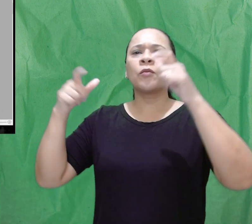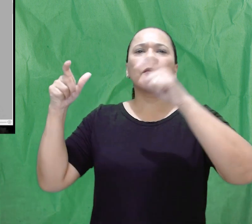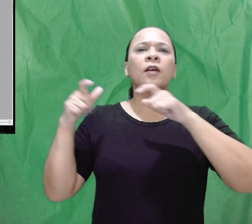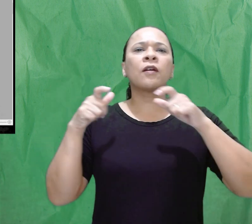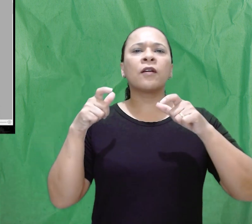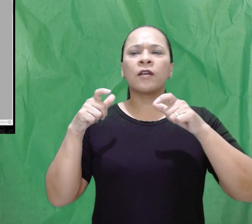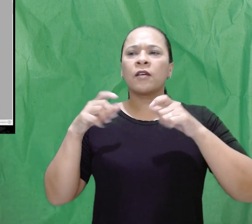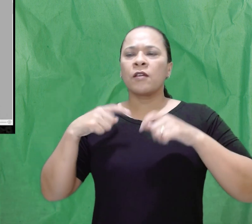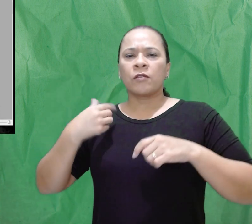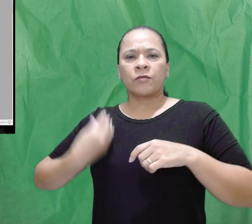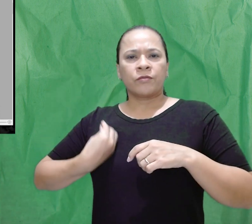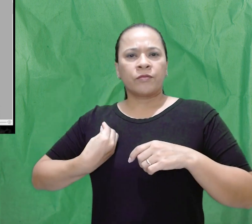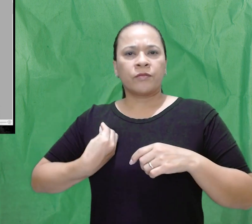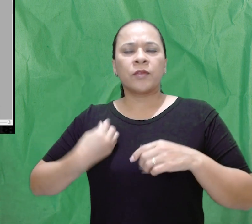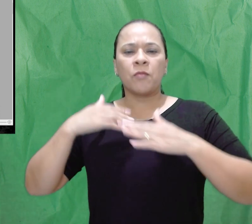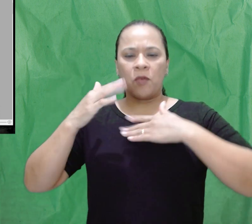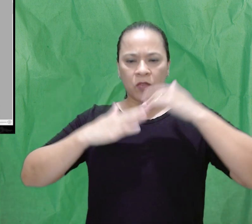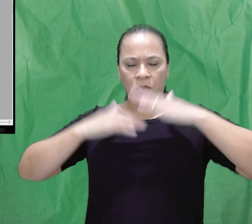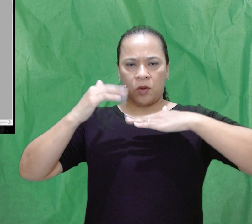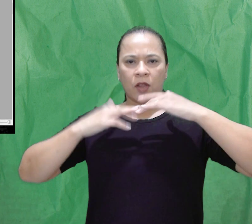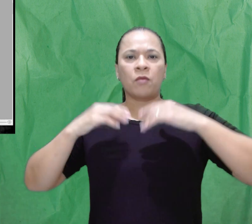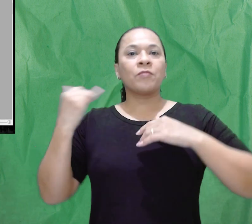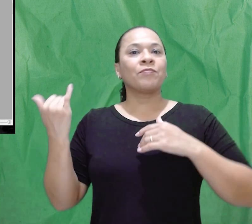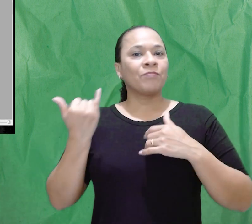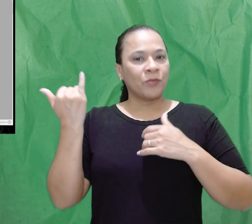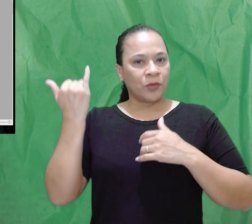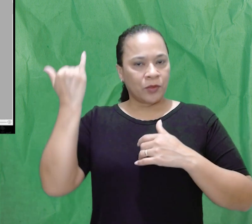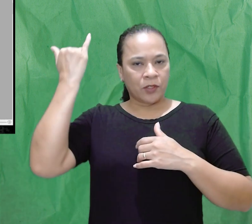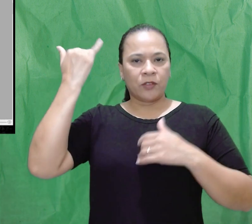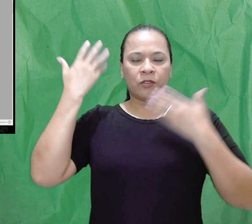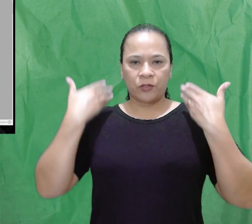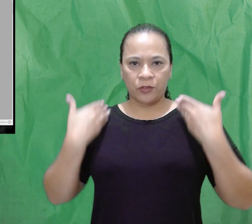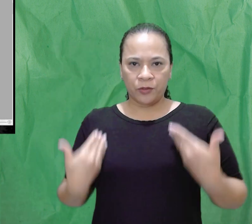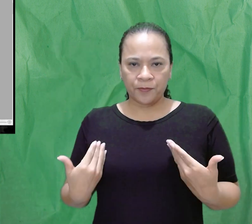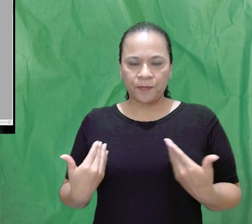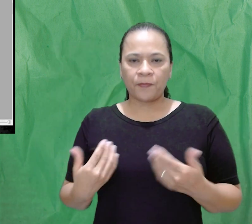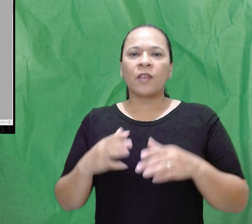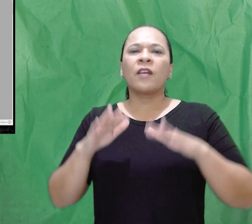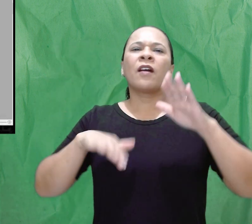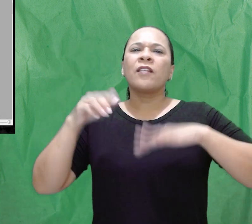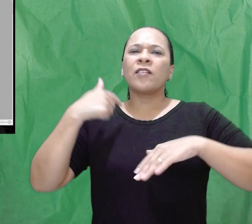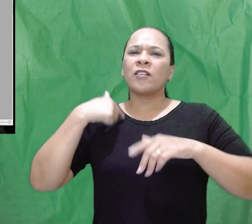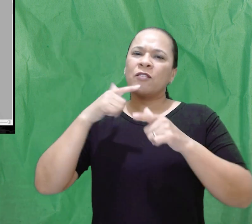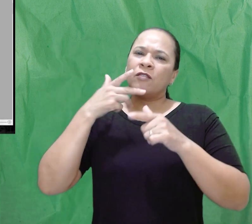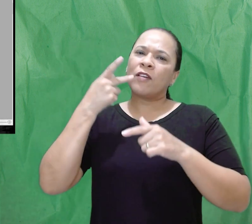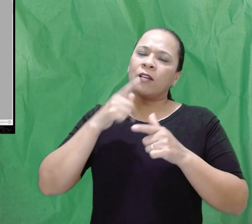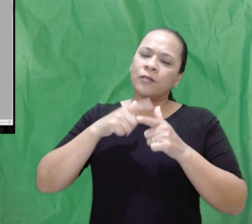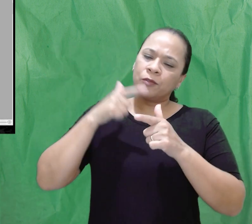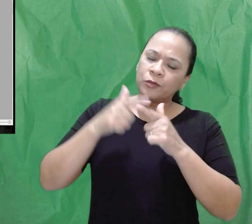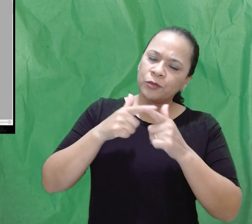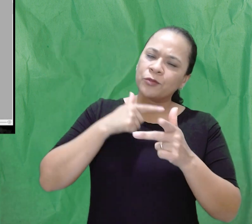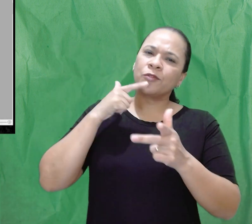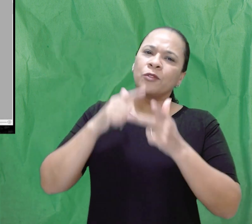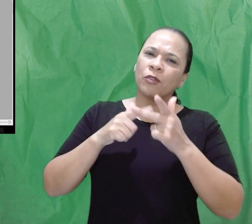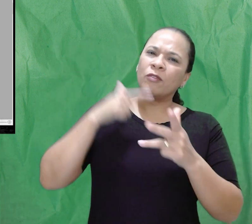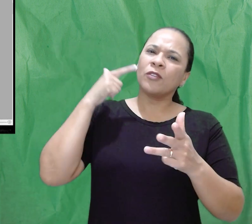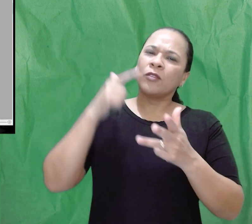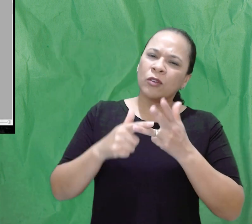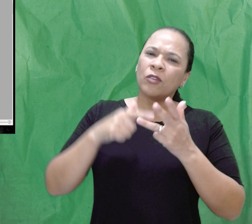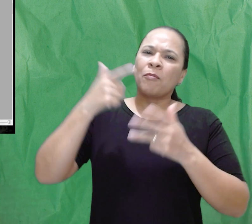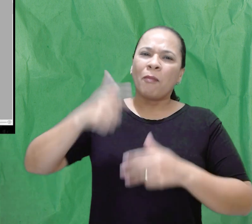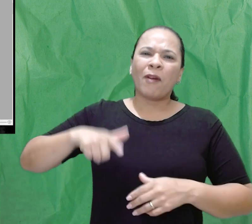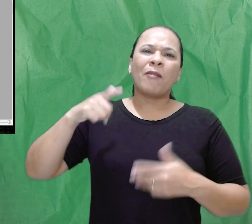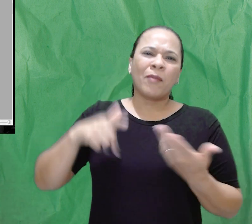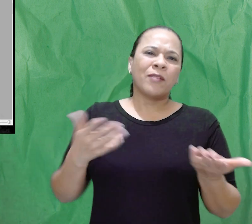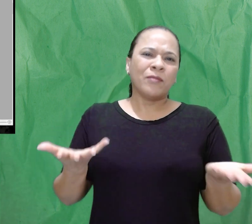claro. Talvez nesse trecho eu seja um pouco repetitiva e até mesmo esteja chovendo no molhado, mas a gente